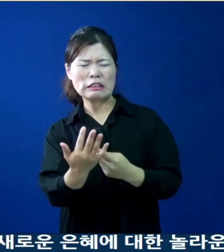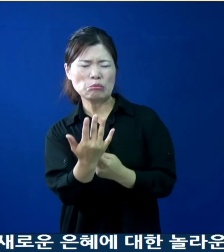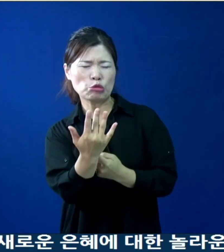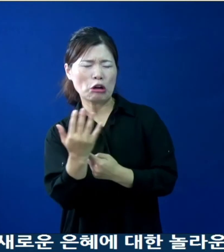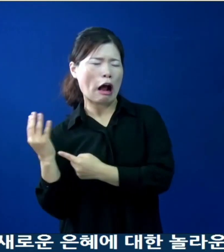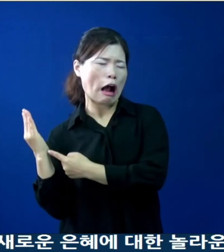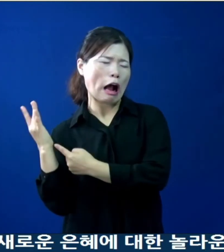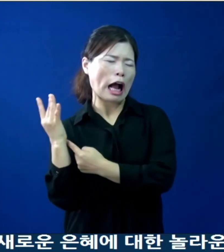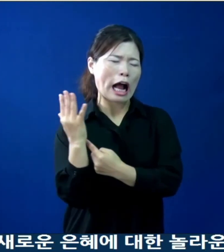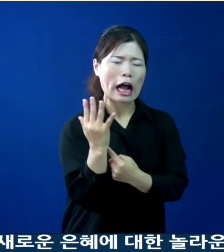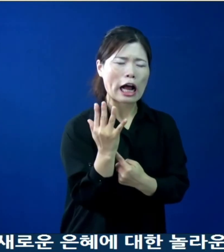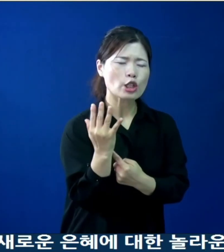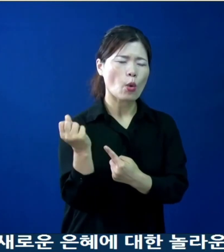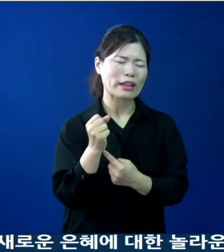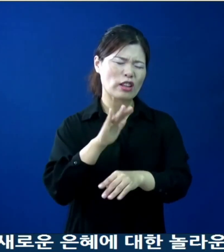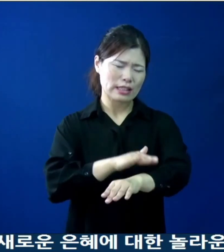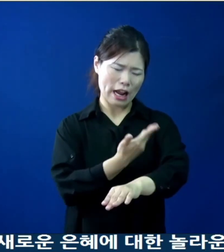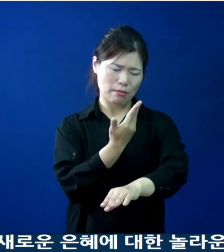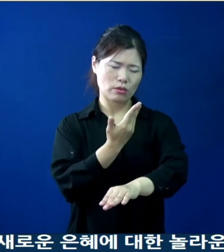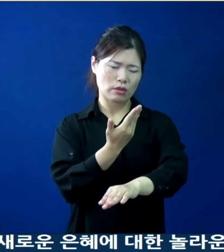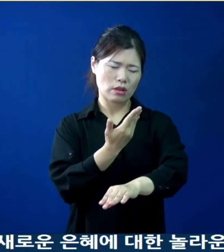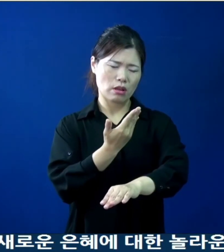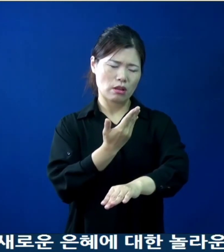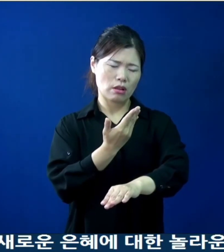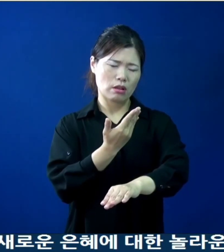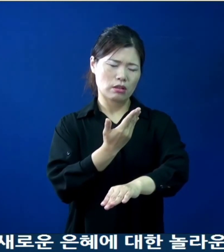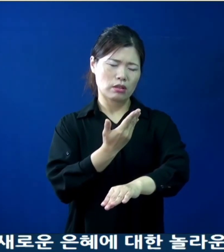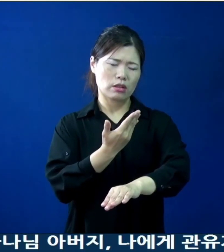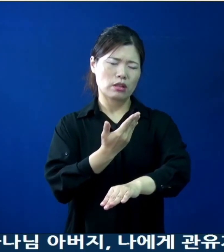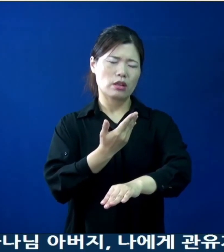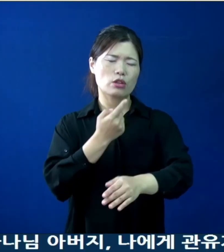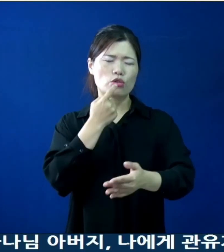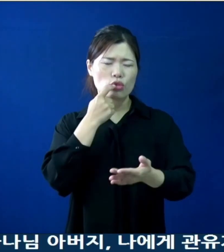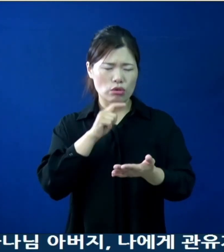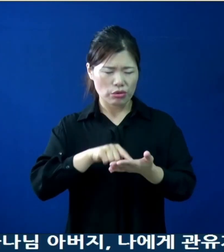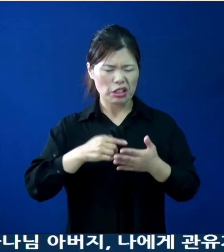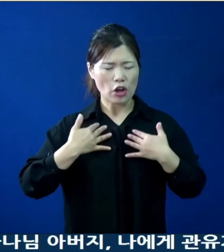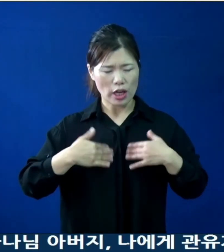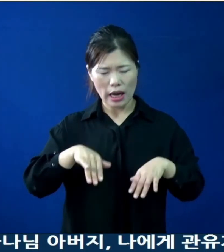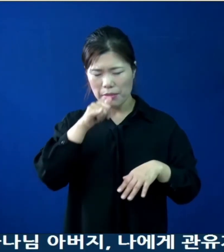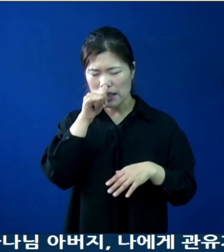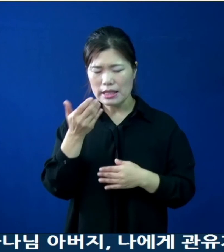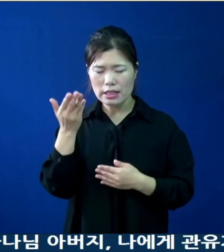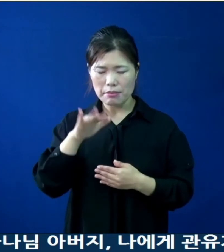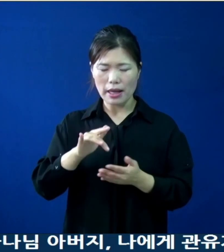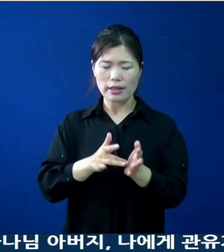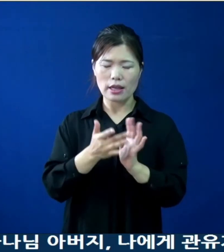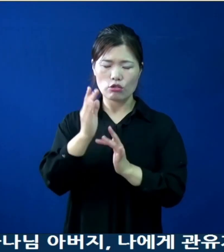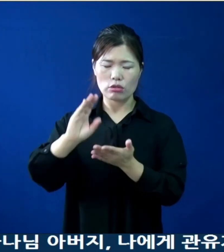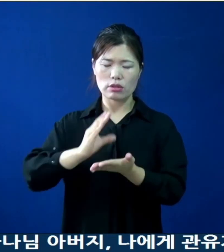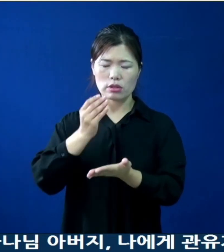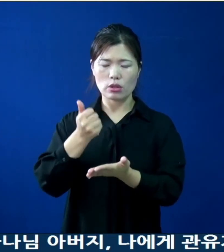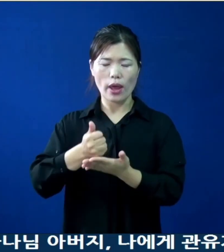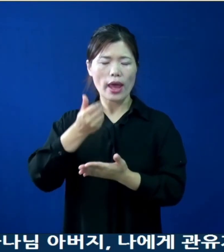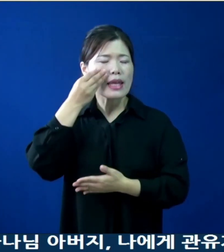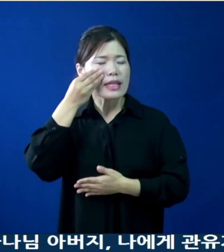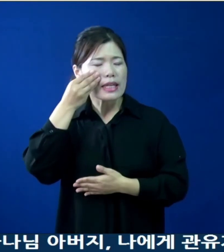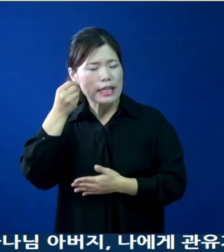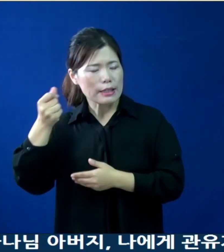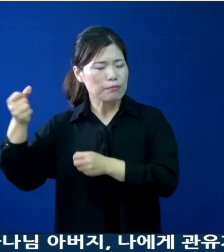잘못을 쉽게 범할 수 있는 연약한 가운데 있지만 예수 그리스도의 기름 부음을